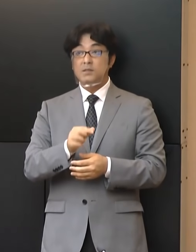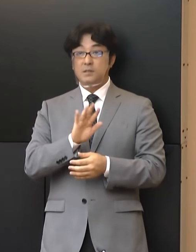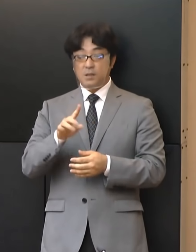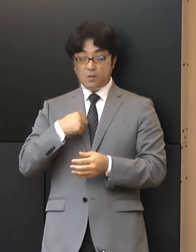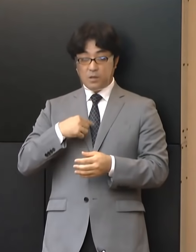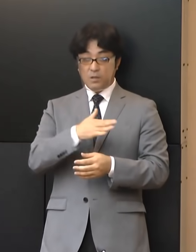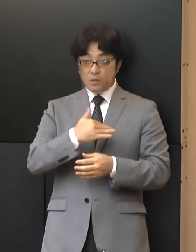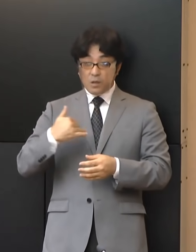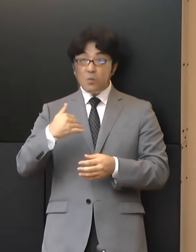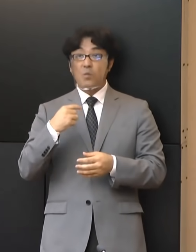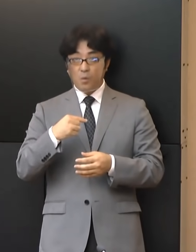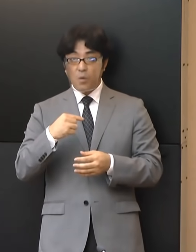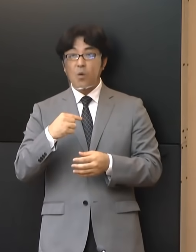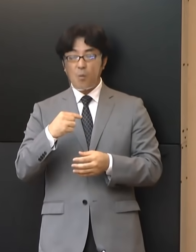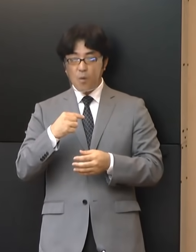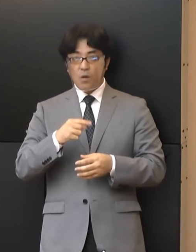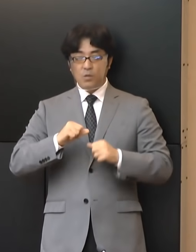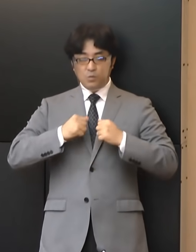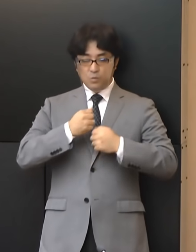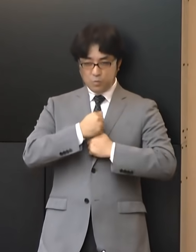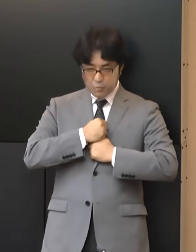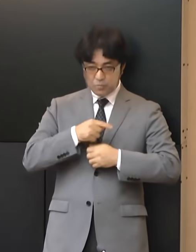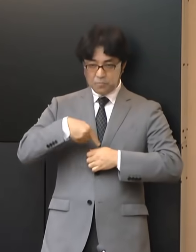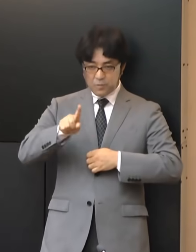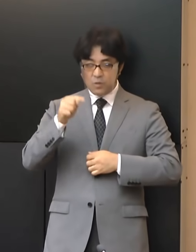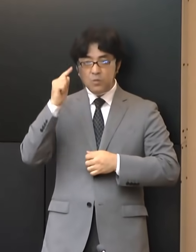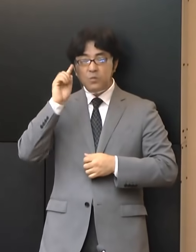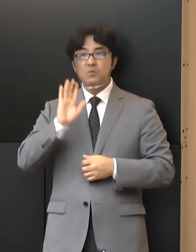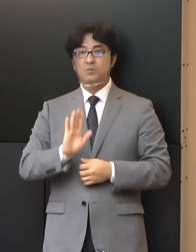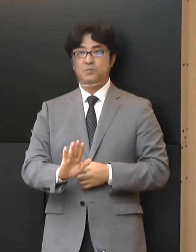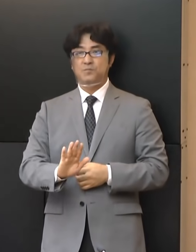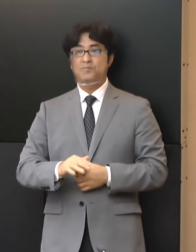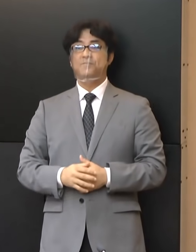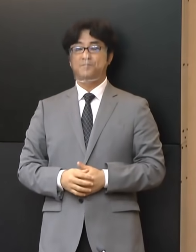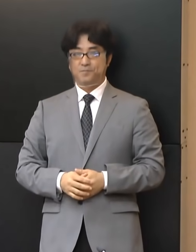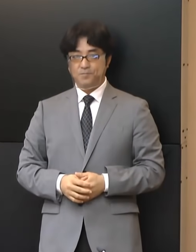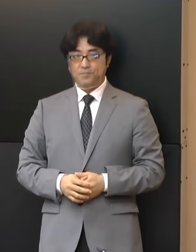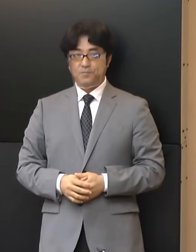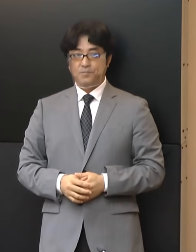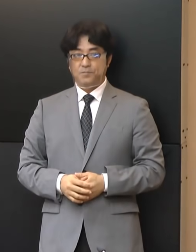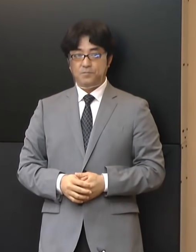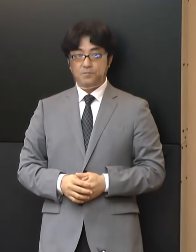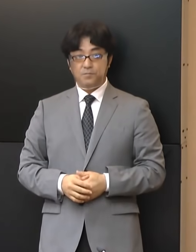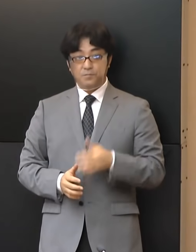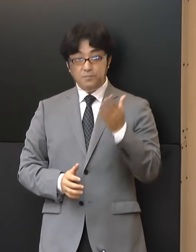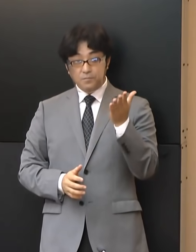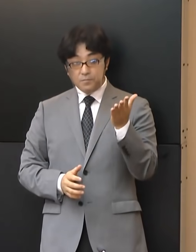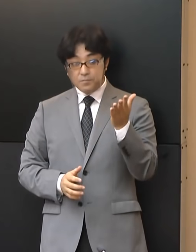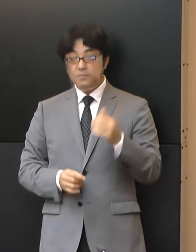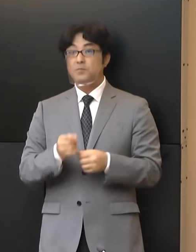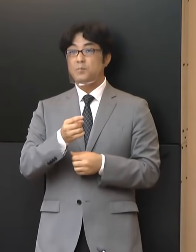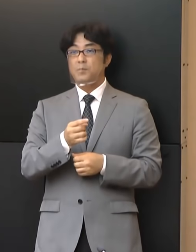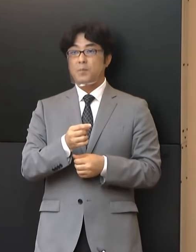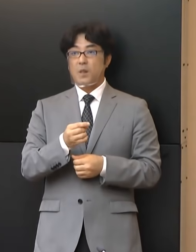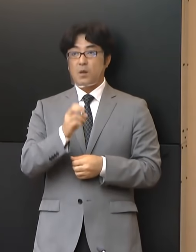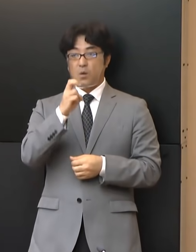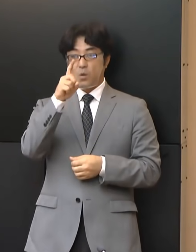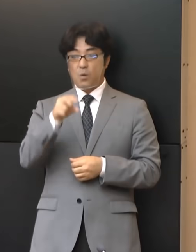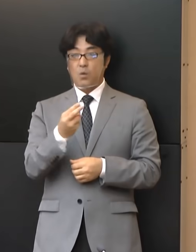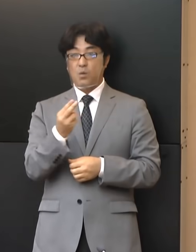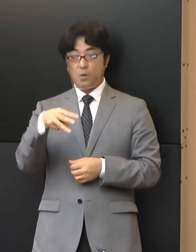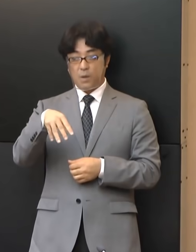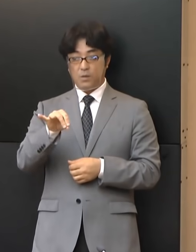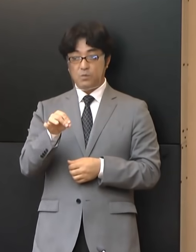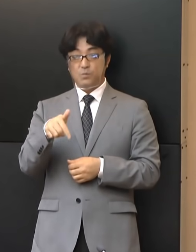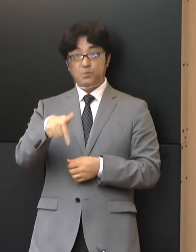っかり注視をしていきたいというふうに思います。 このロードマップについてなんですが、さっきその出